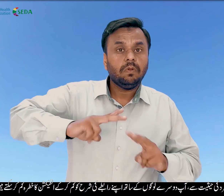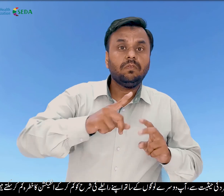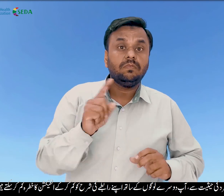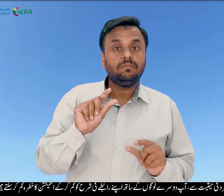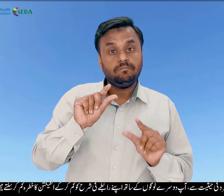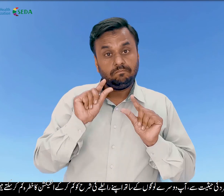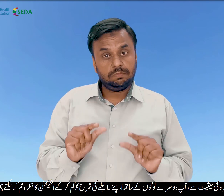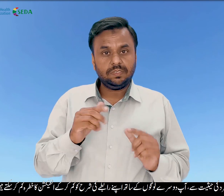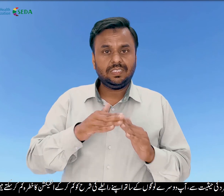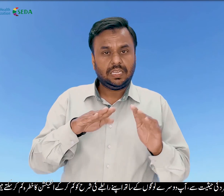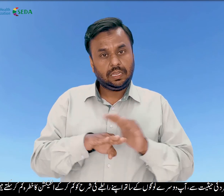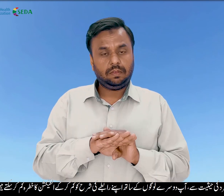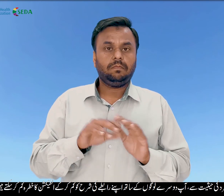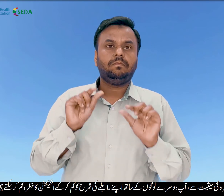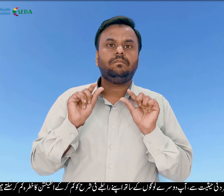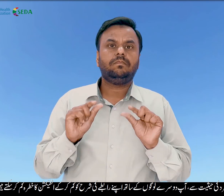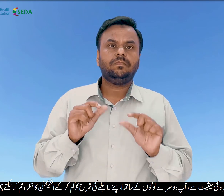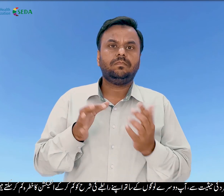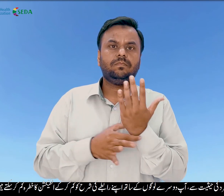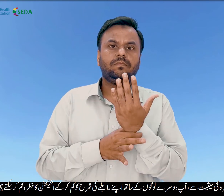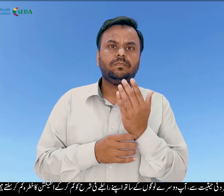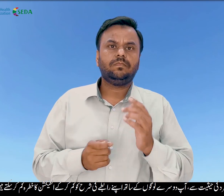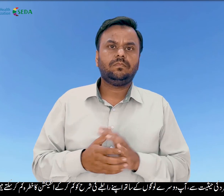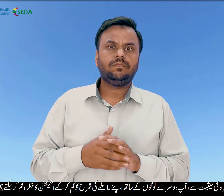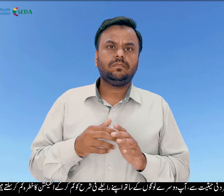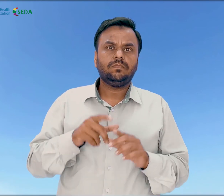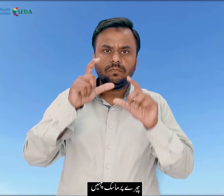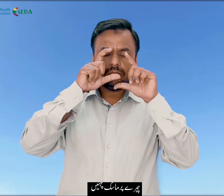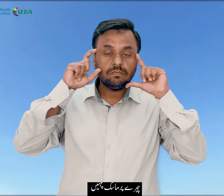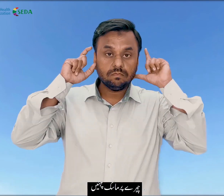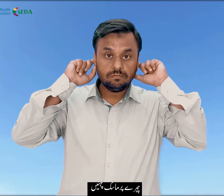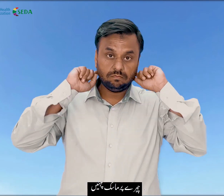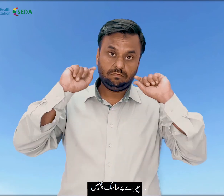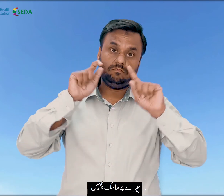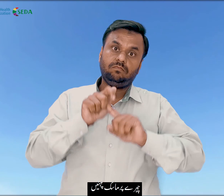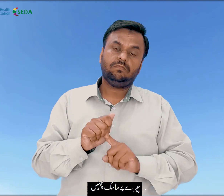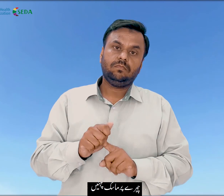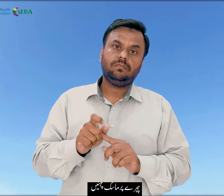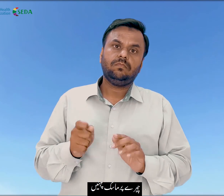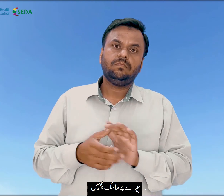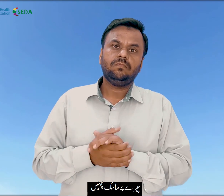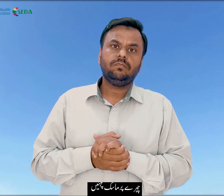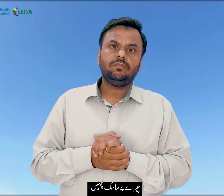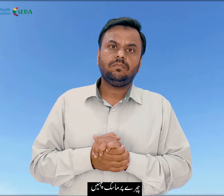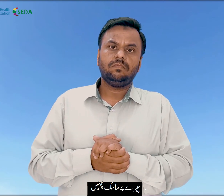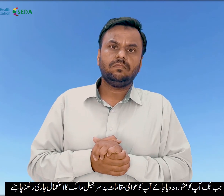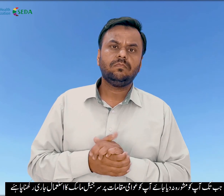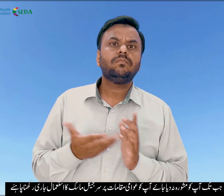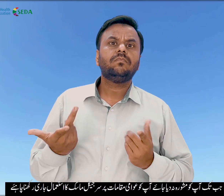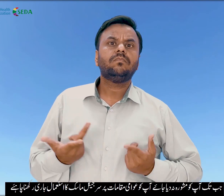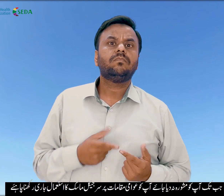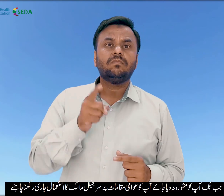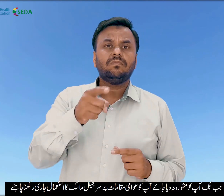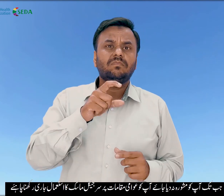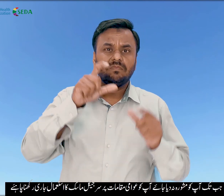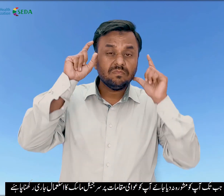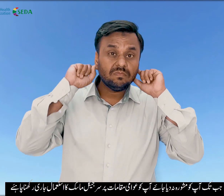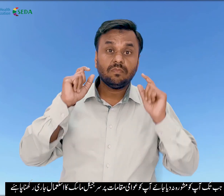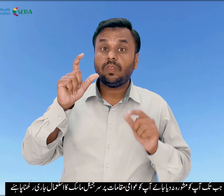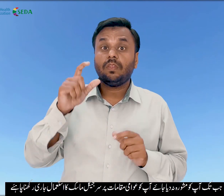خطرہ کم کر سکتے ہیں۔ چہرے پر ماسک پہنیں۔ جب تک آپ کو مشورہ